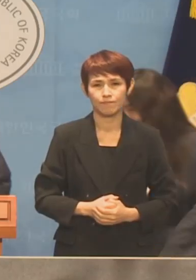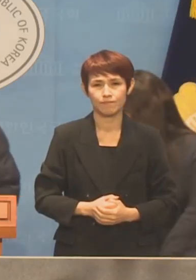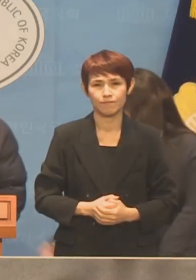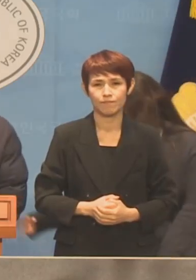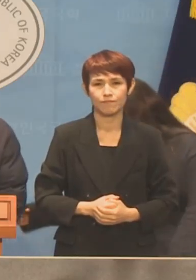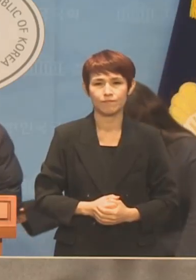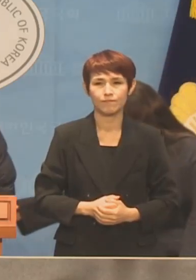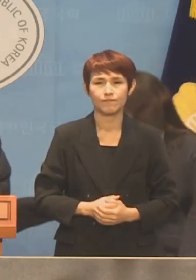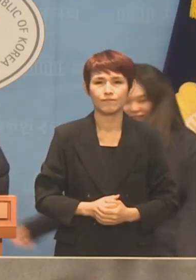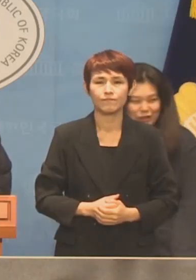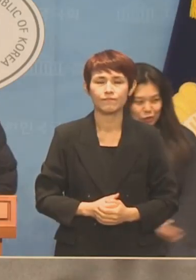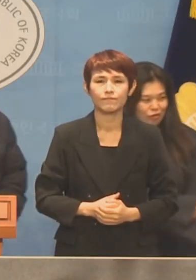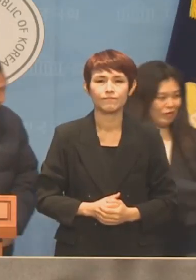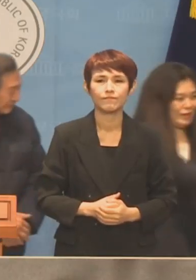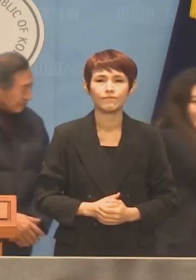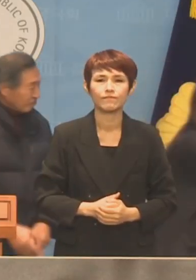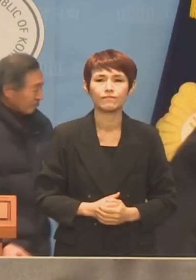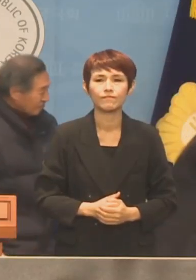이상입니다.